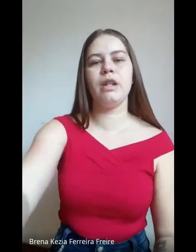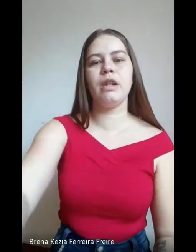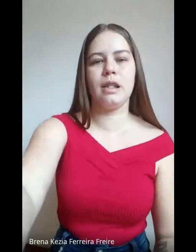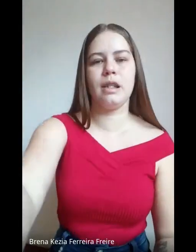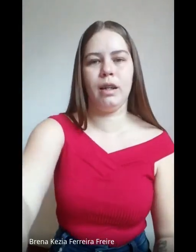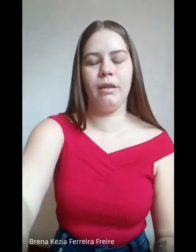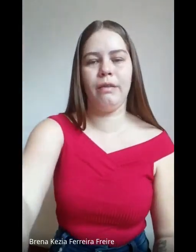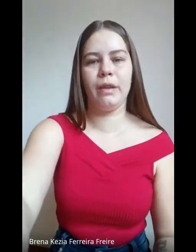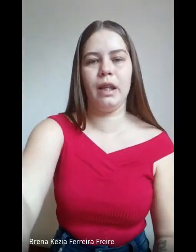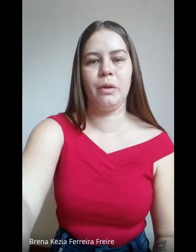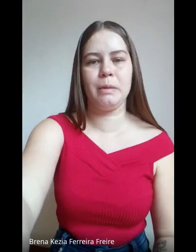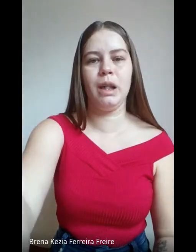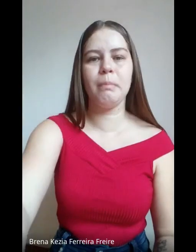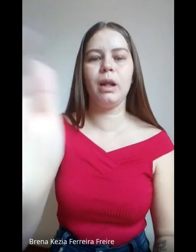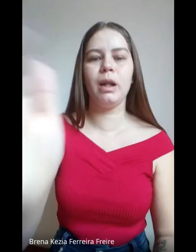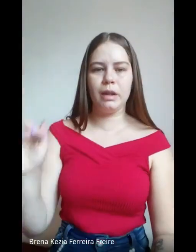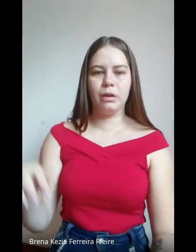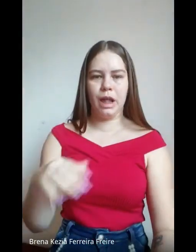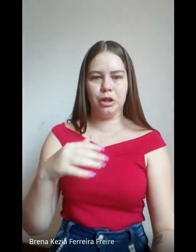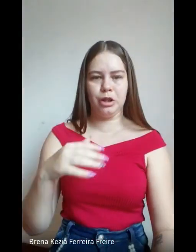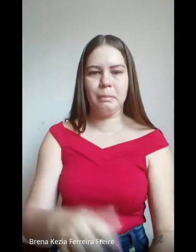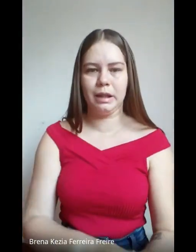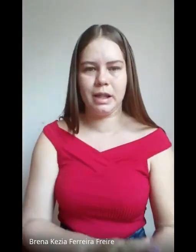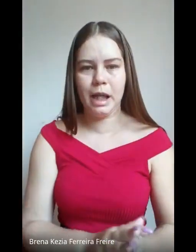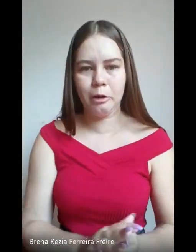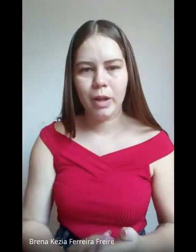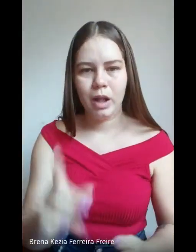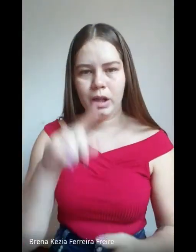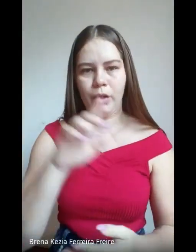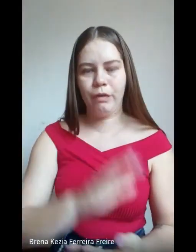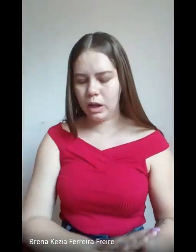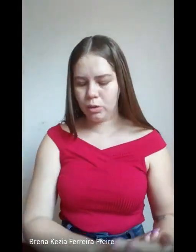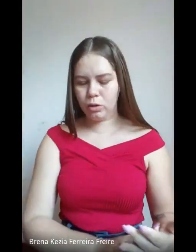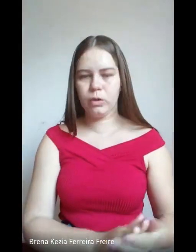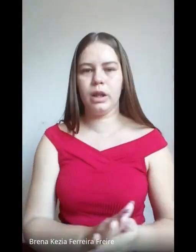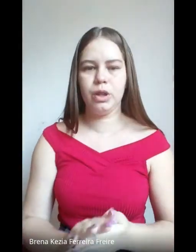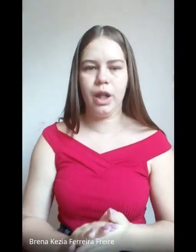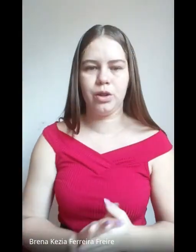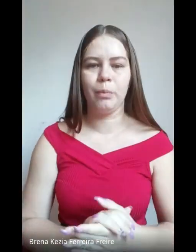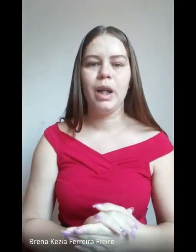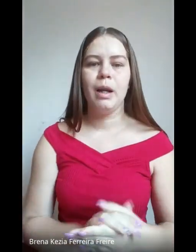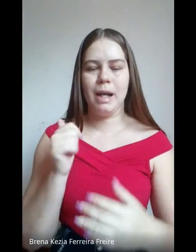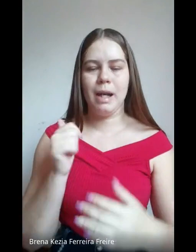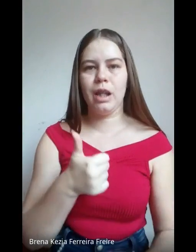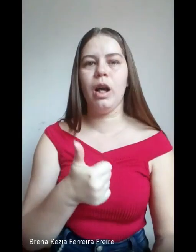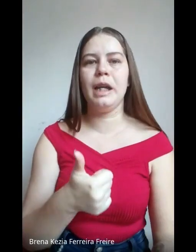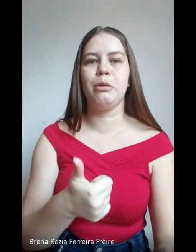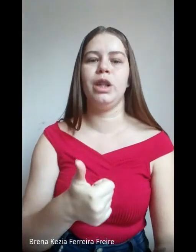vocês que estão respondendo, podem responder no chat também, tá certo? Porque eu fico olhando tudo aqui no chat. Mas está correto, meninos. É